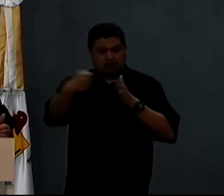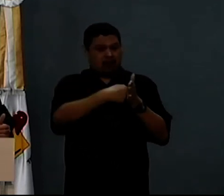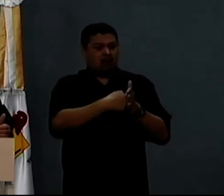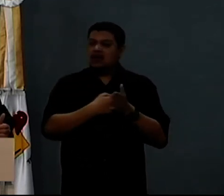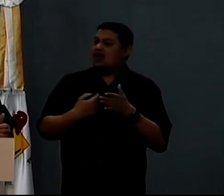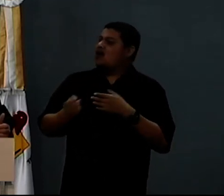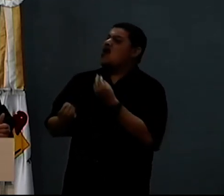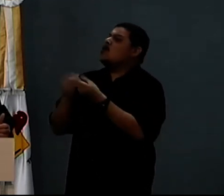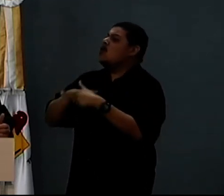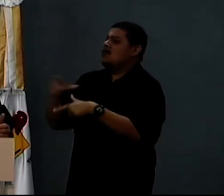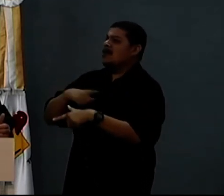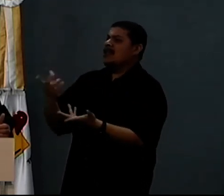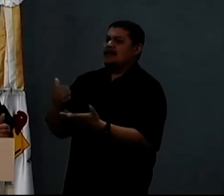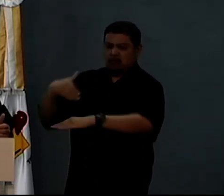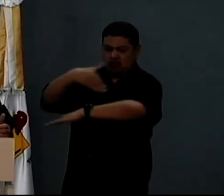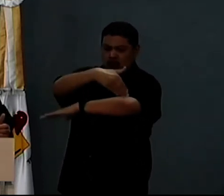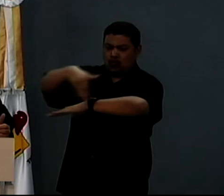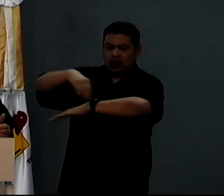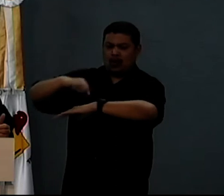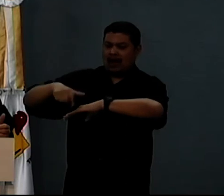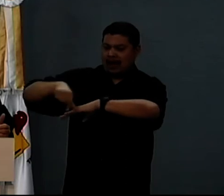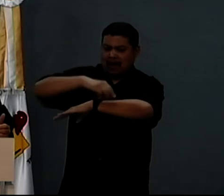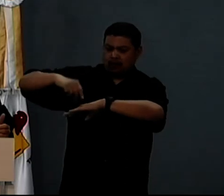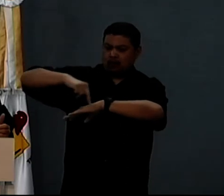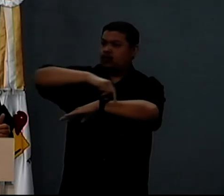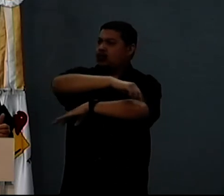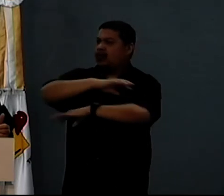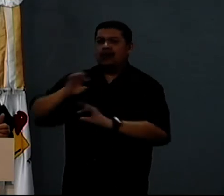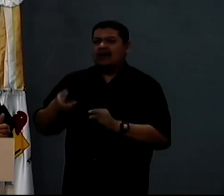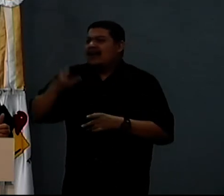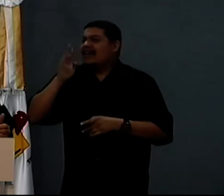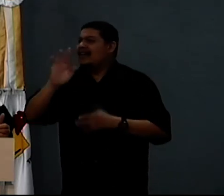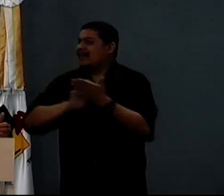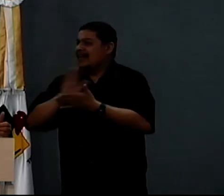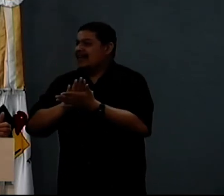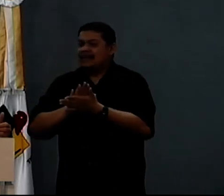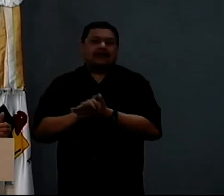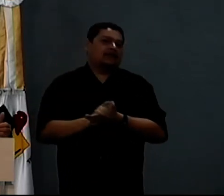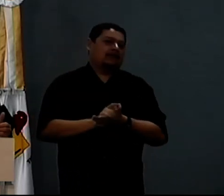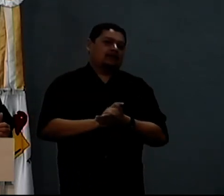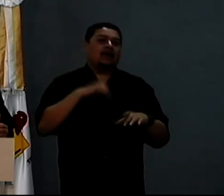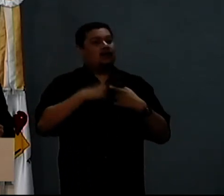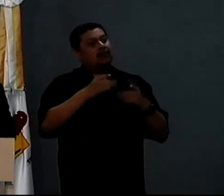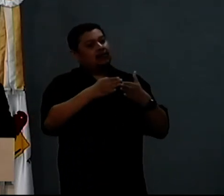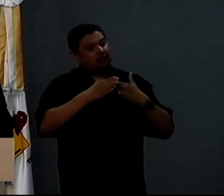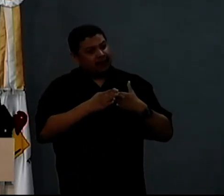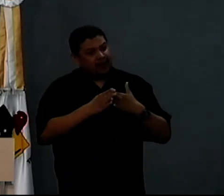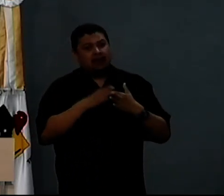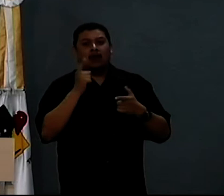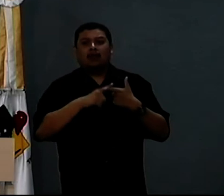continuar farelando do mesmo jeito? Ninguém vai tomar nenhuma providência? Então, temos que olhar com mais carinho. Mandamos algum ofício,